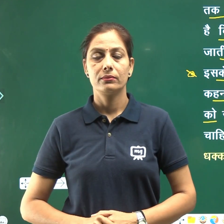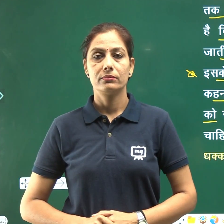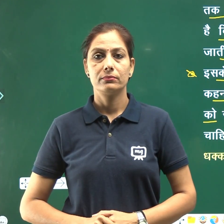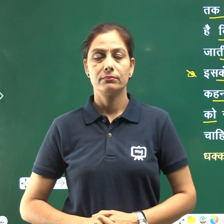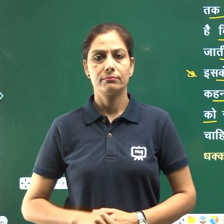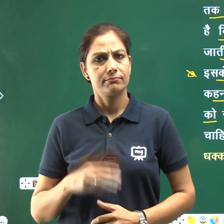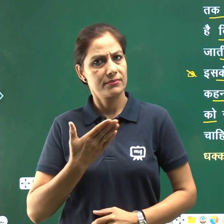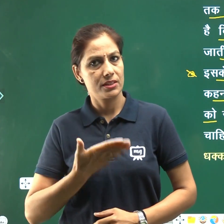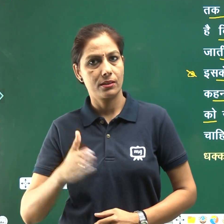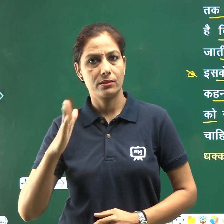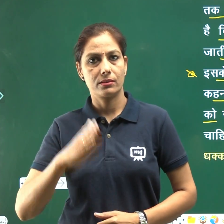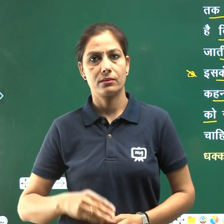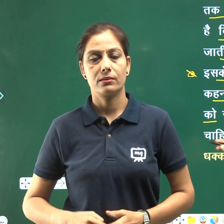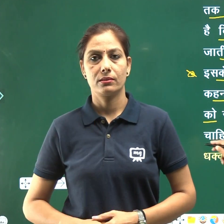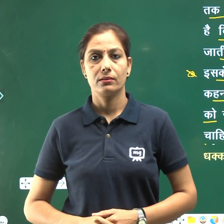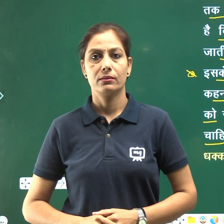चले जाना चाहिए,